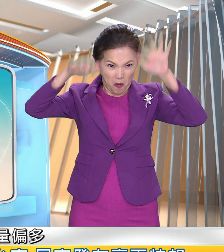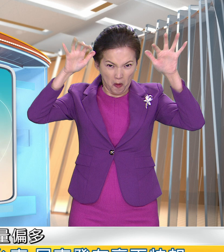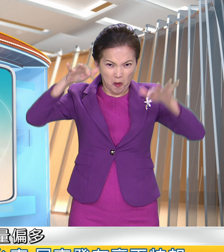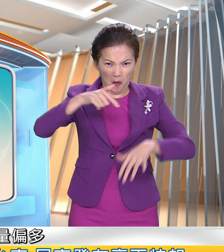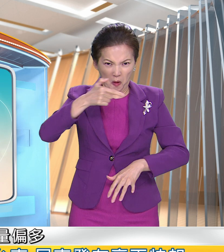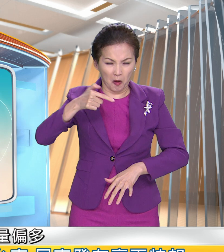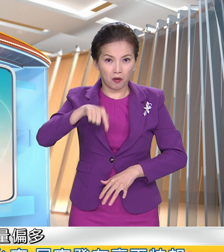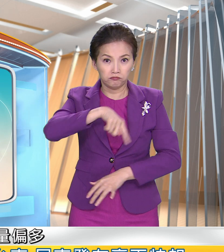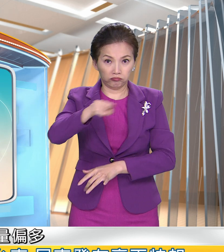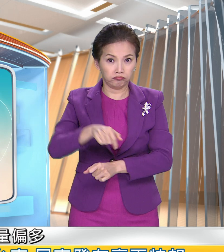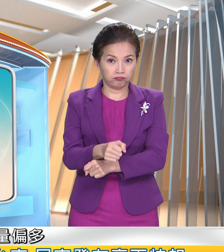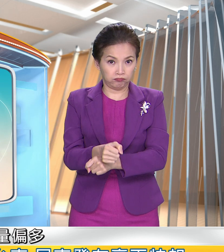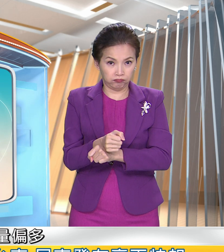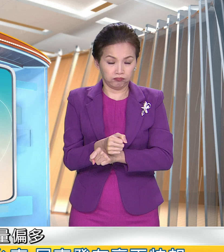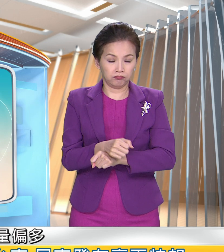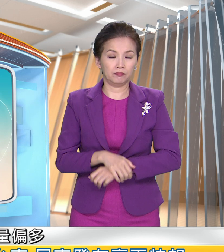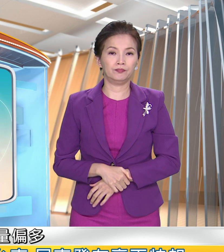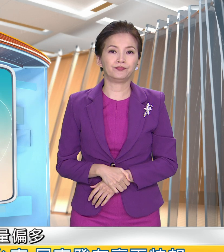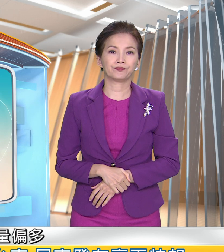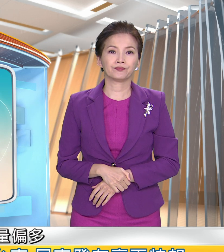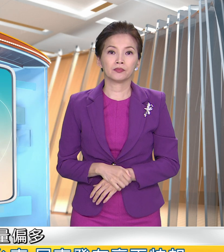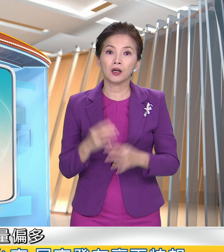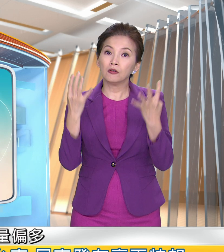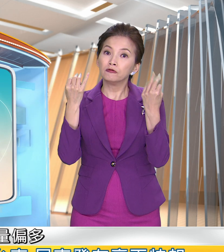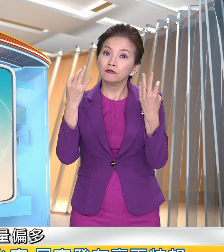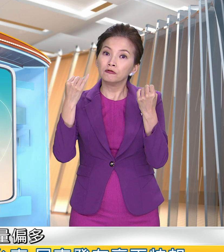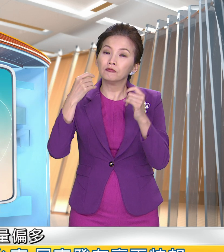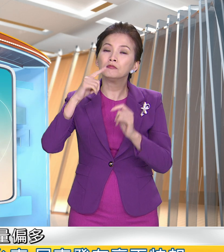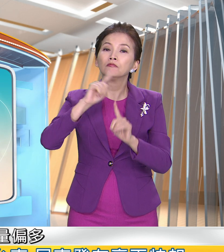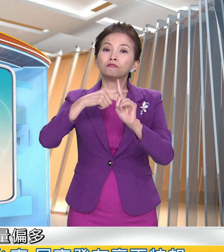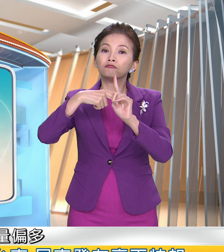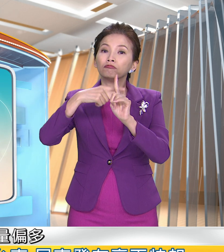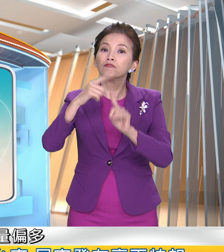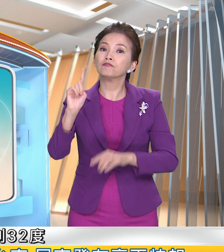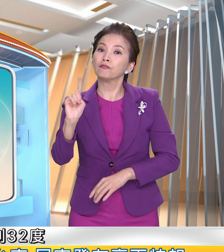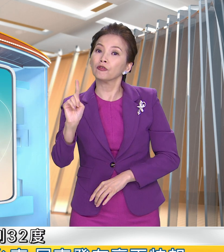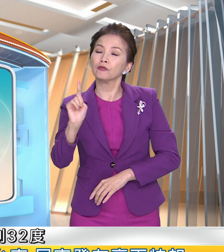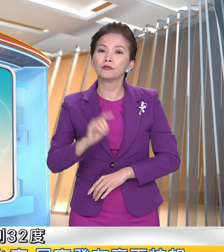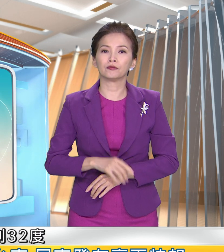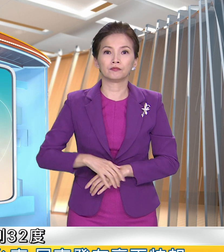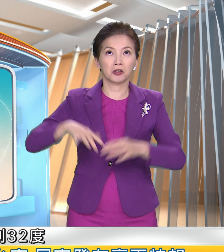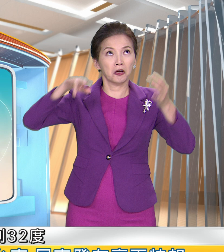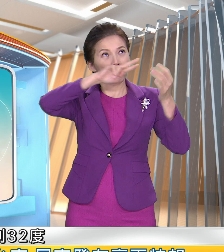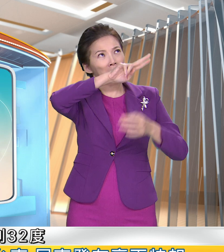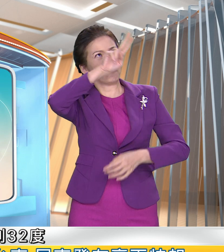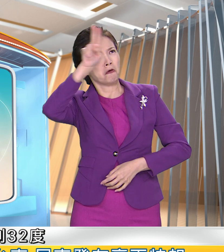而气温方面，由于云量偏多，各地的高温是落在